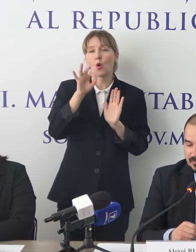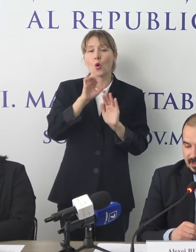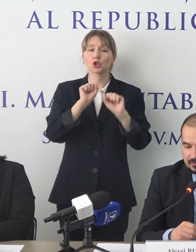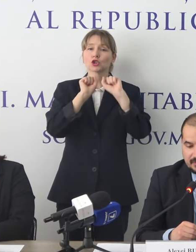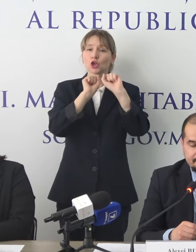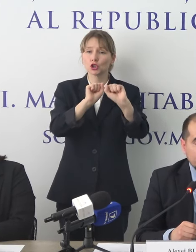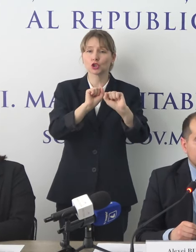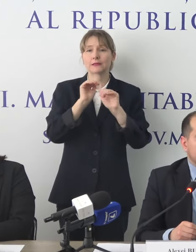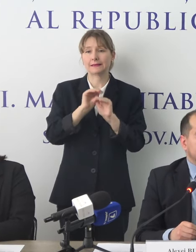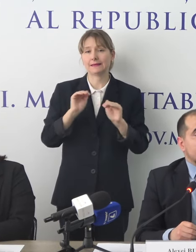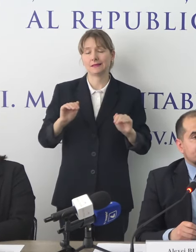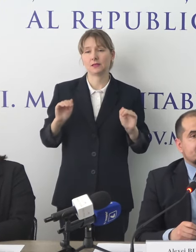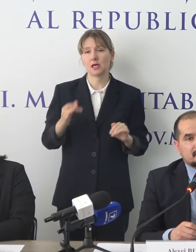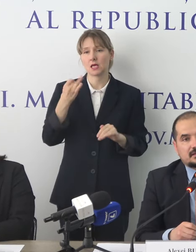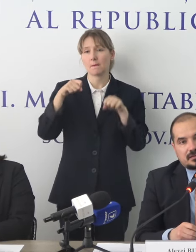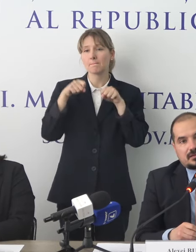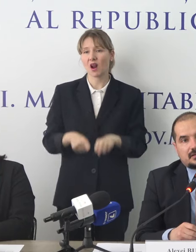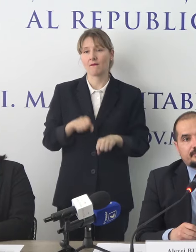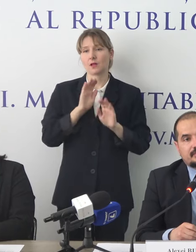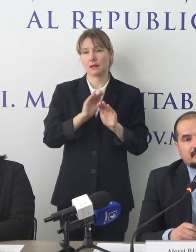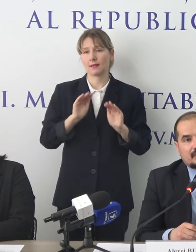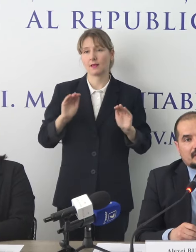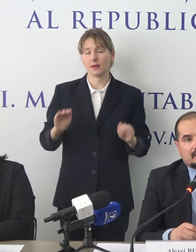din Republica Moldova. Deci astea sunt